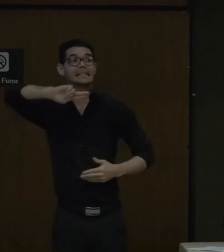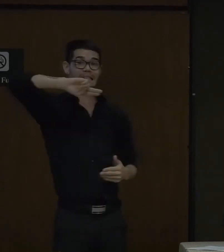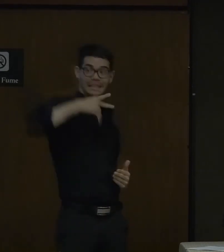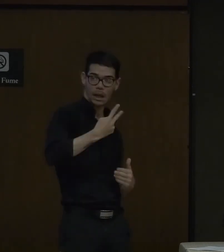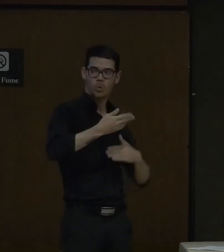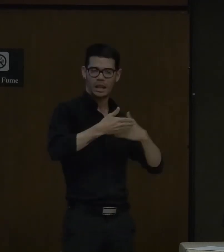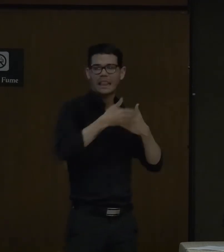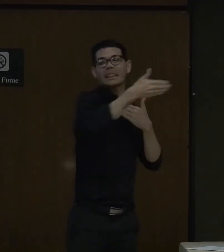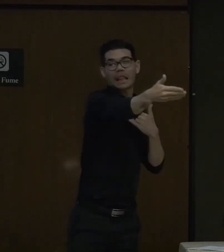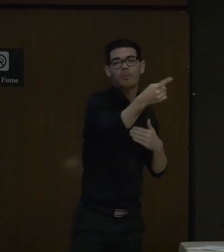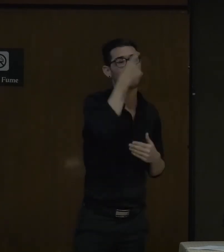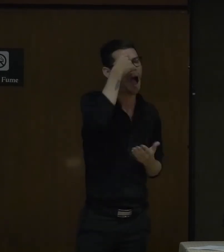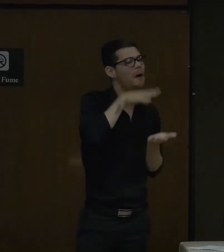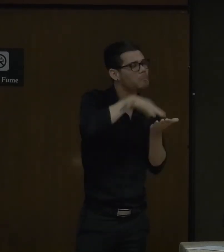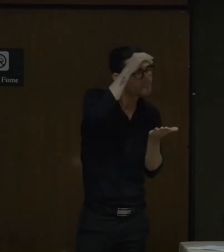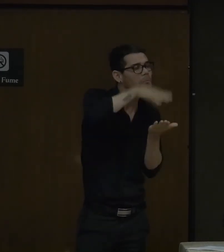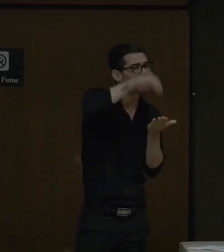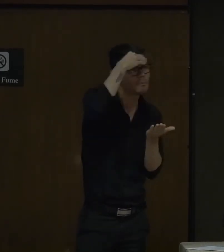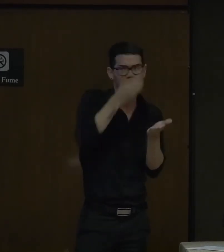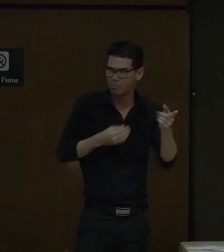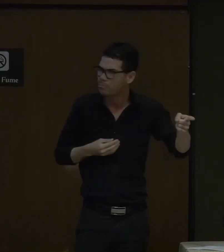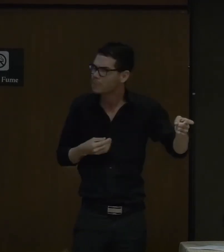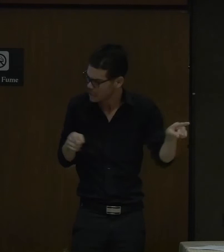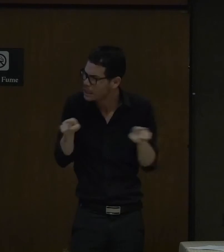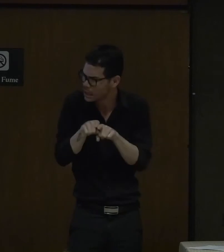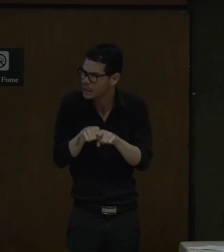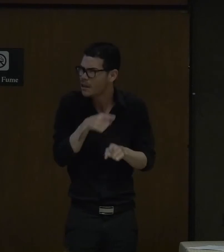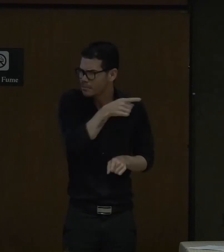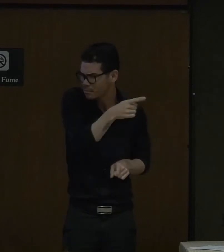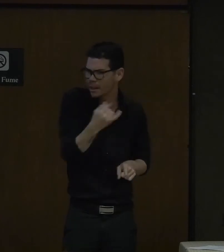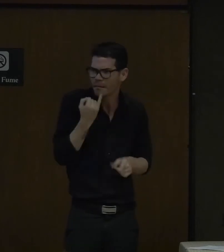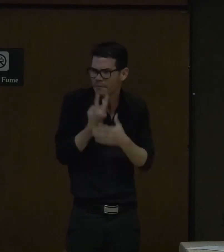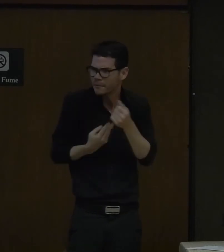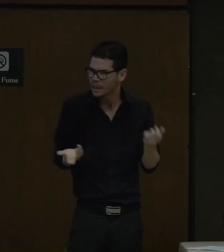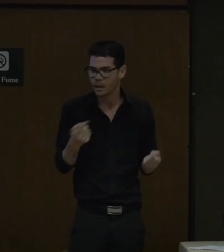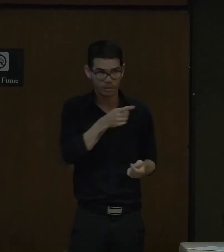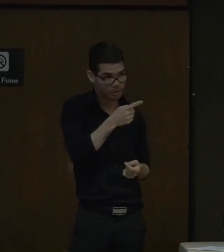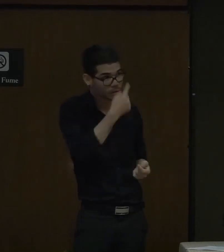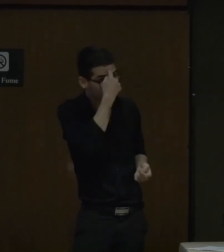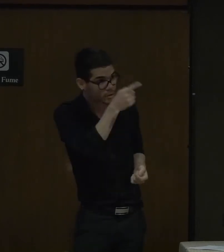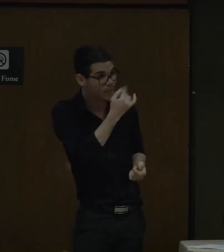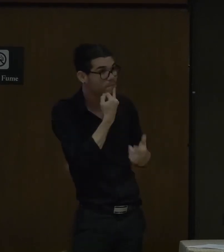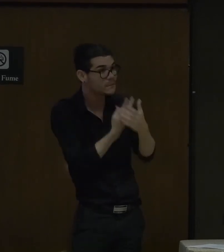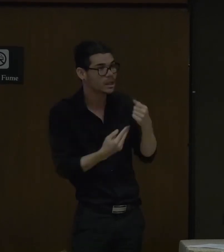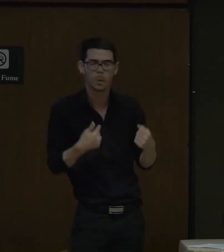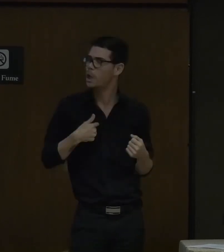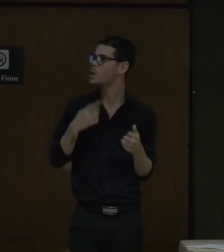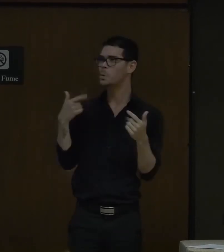mismos bilingües. Pero se han hecho estudios que demuestran